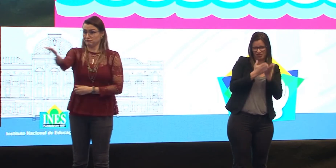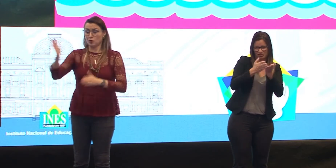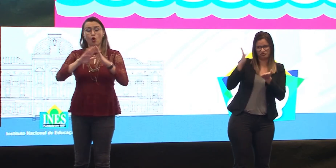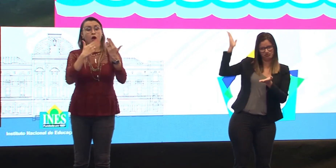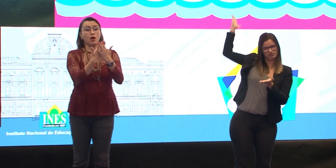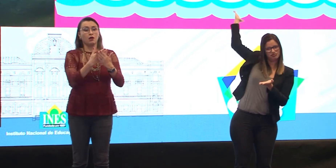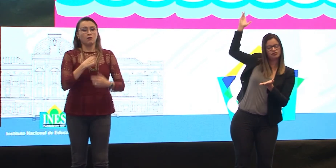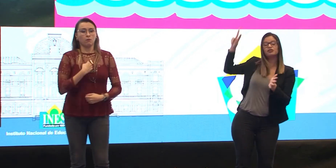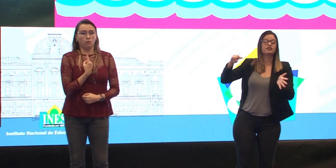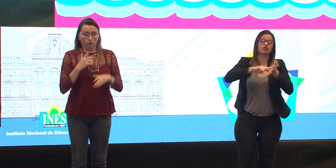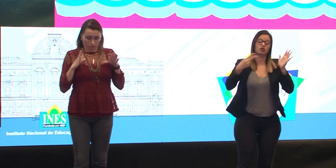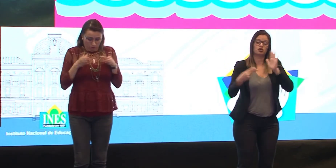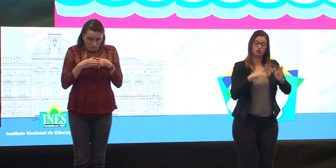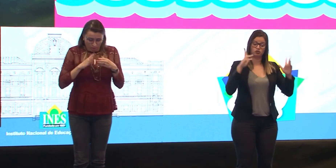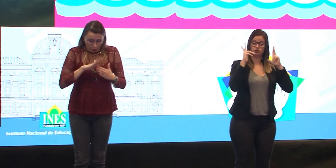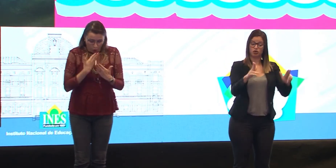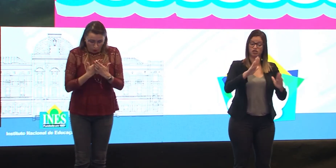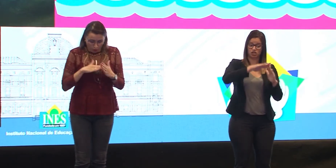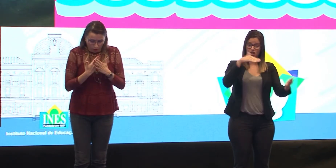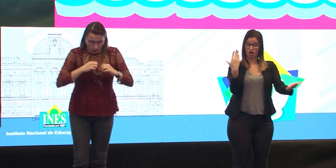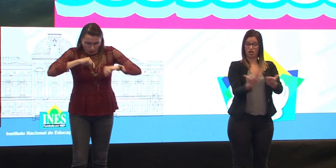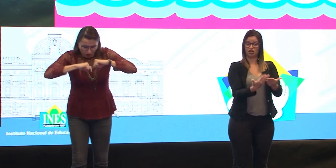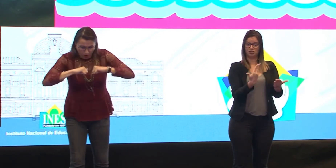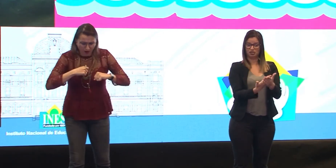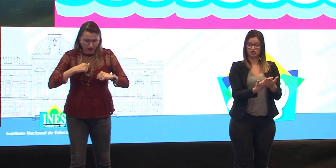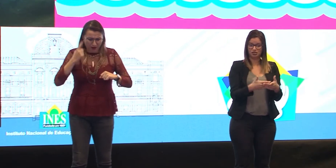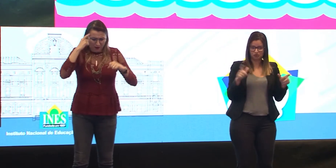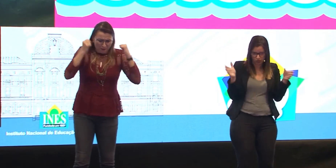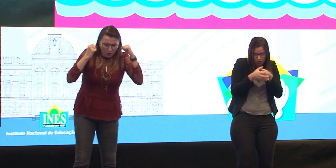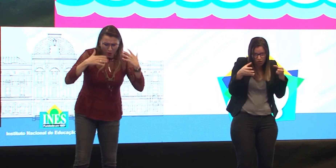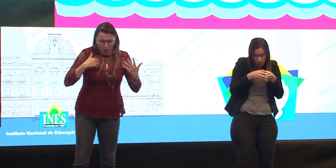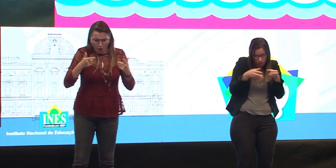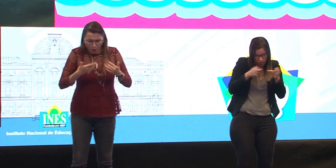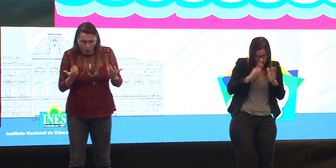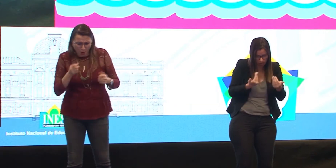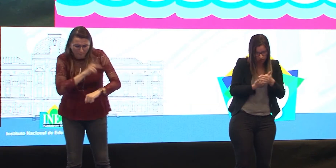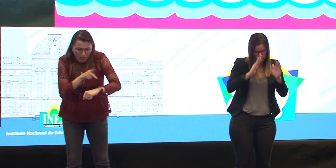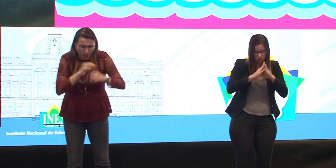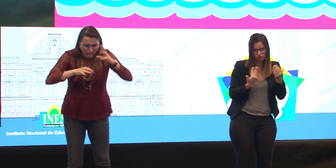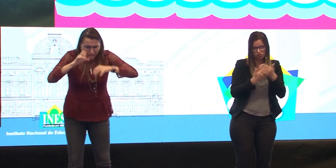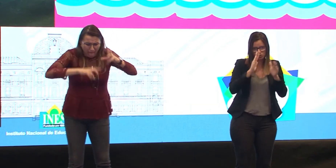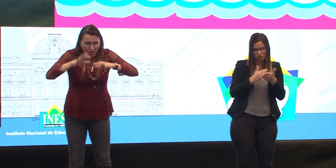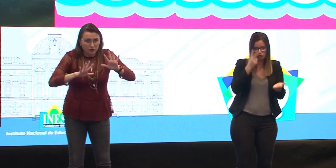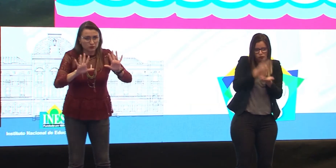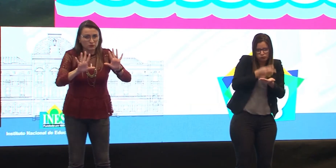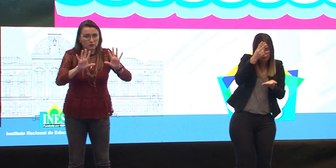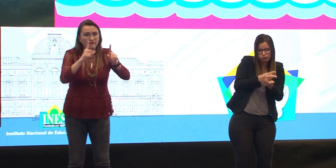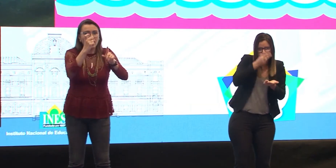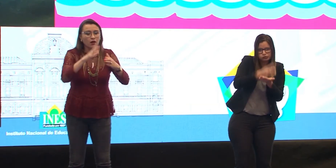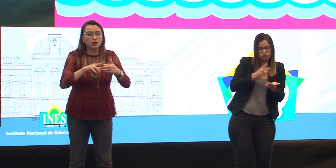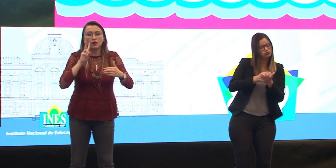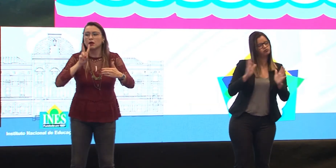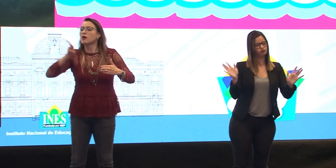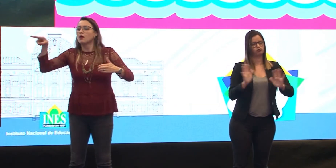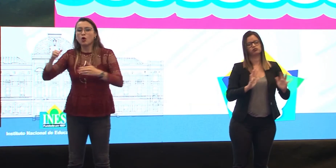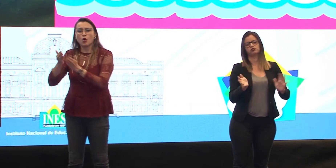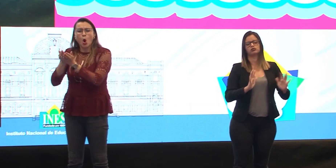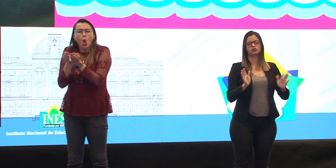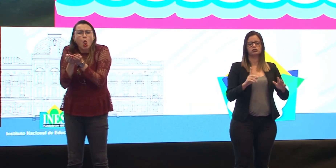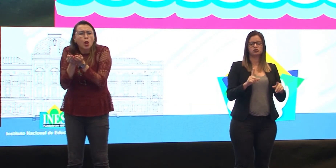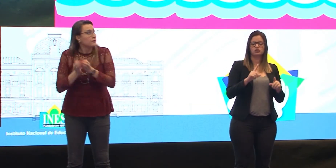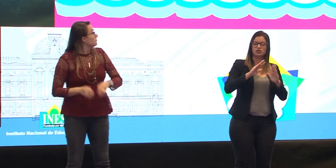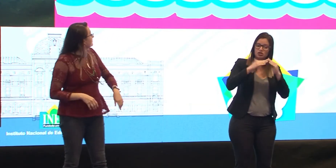do barco, a escola é como se fosse um barco. As pessoas não podem ficar apenas no espaço restrito da sua escola.